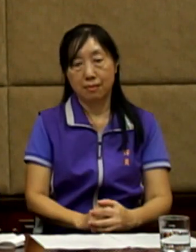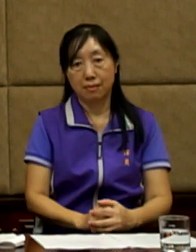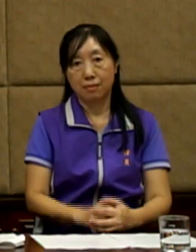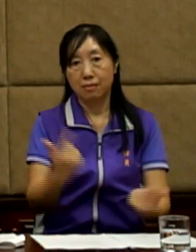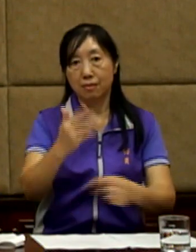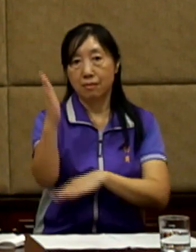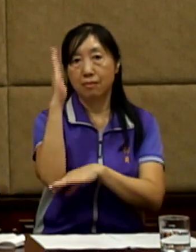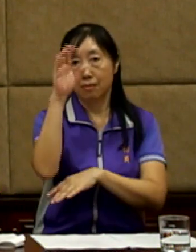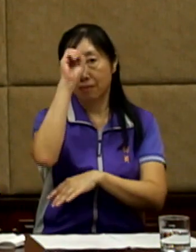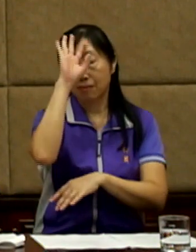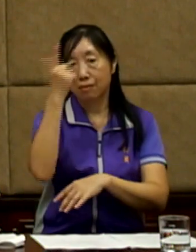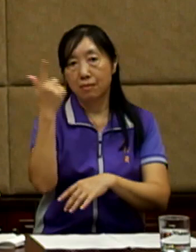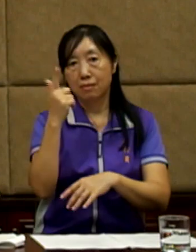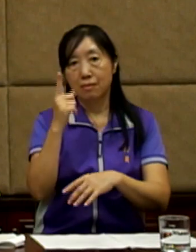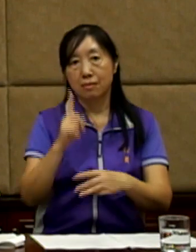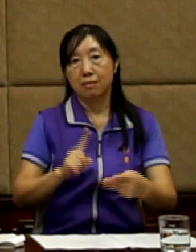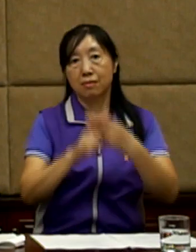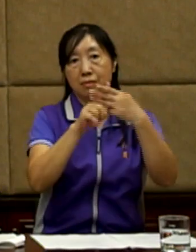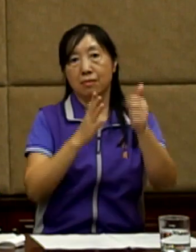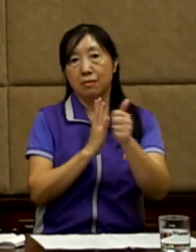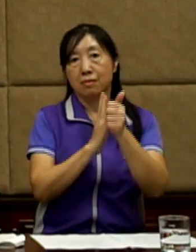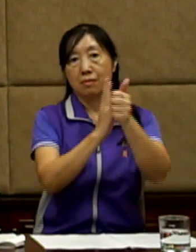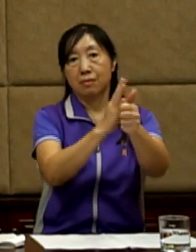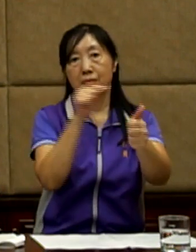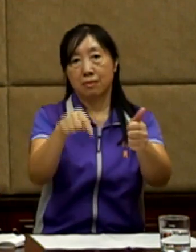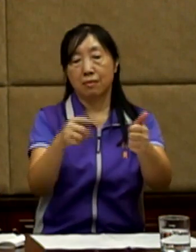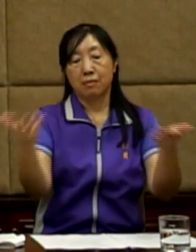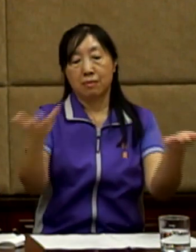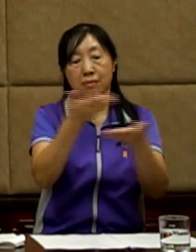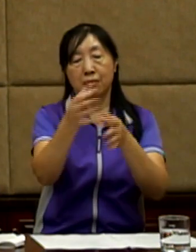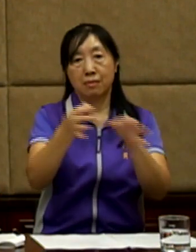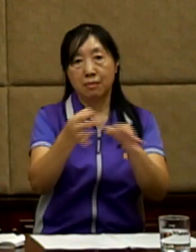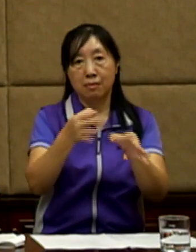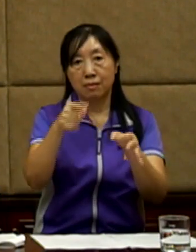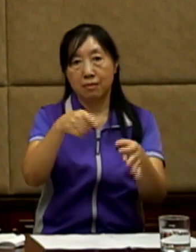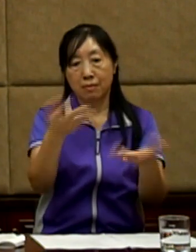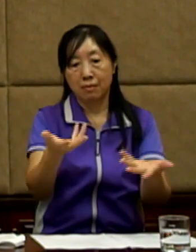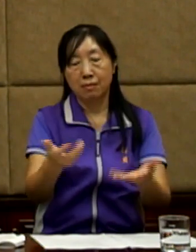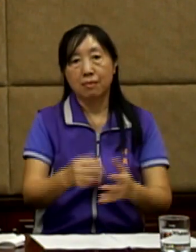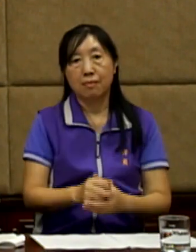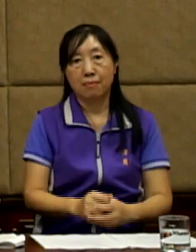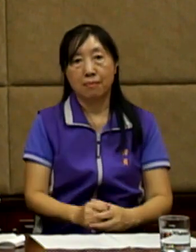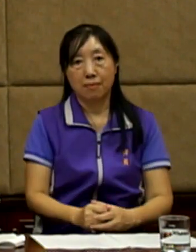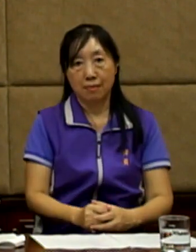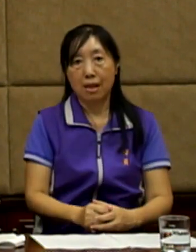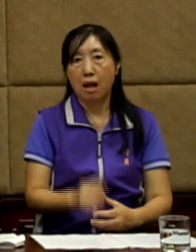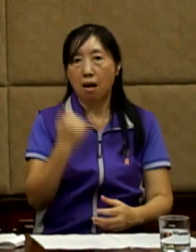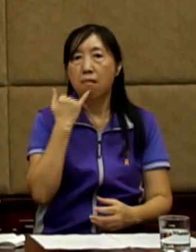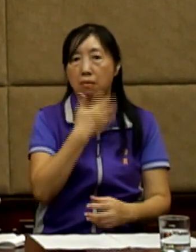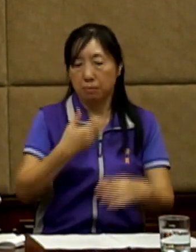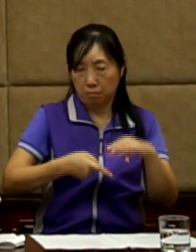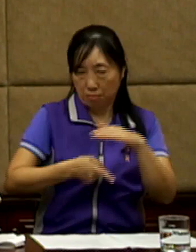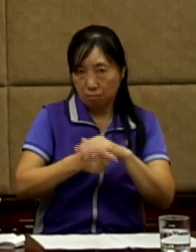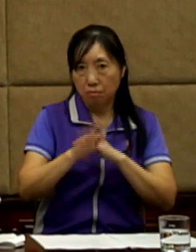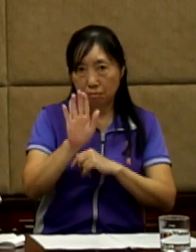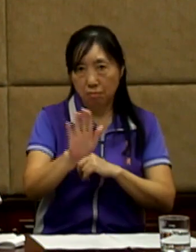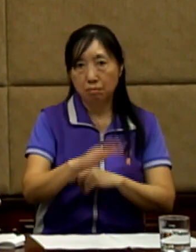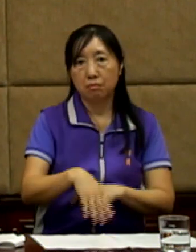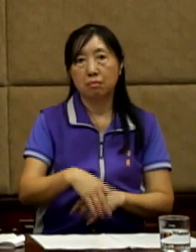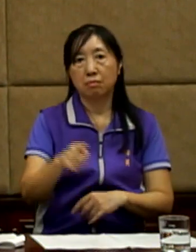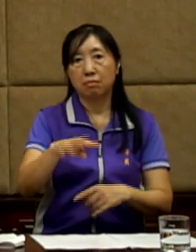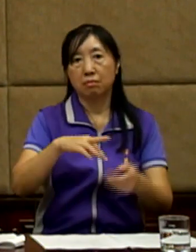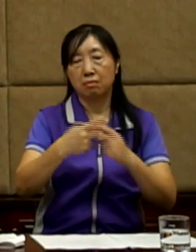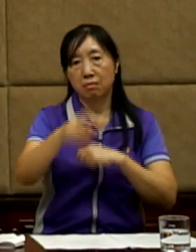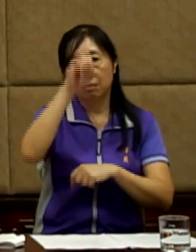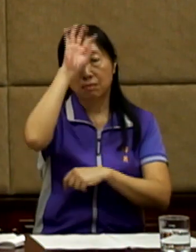个政党那主导整个交易案跟董监事的这些事情，可能有违反党政军的